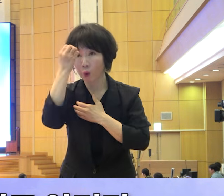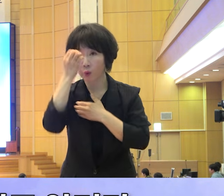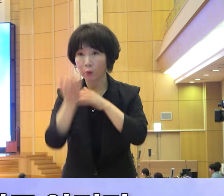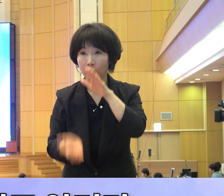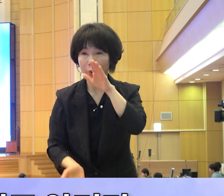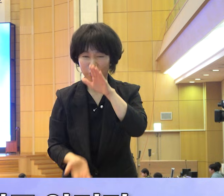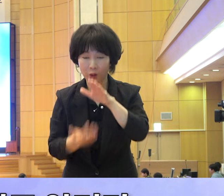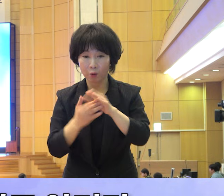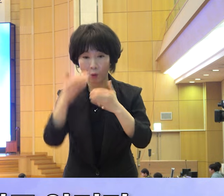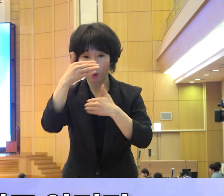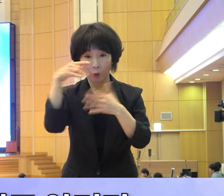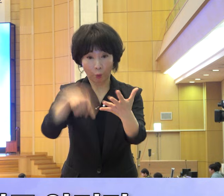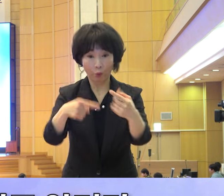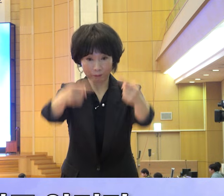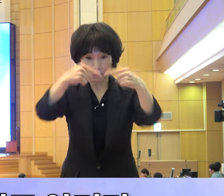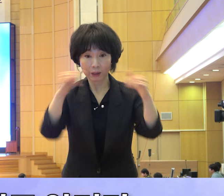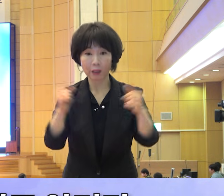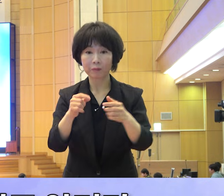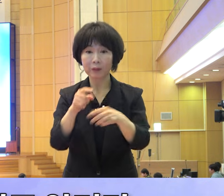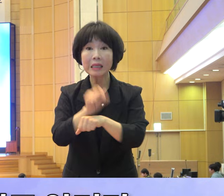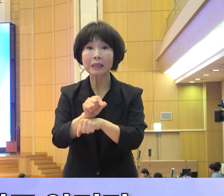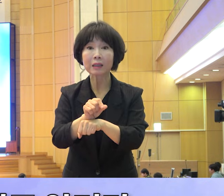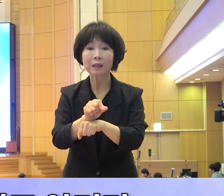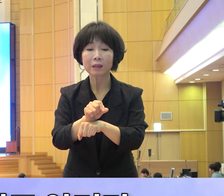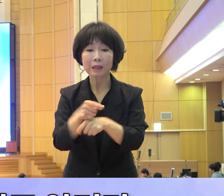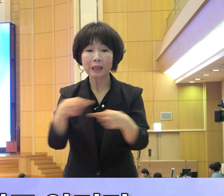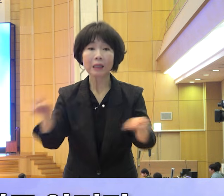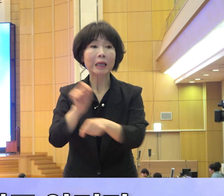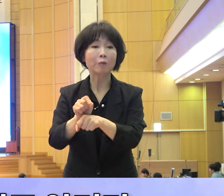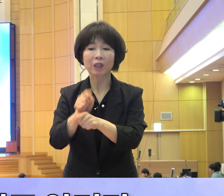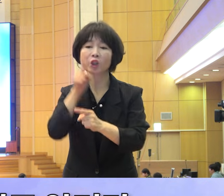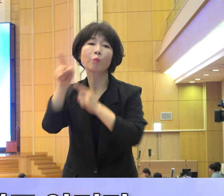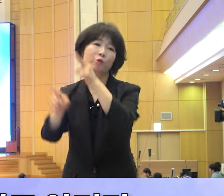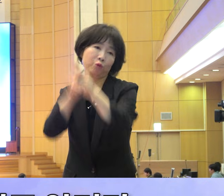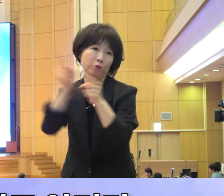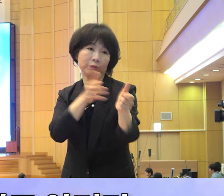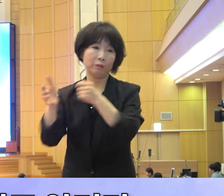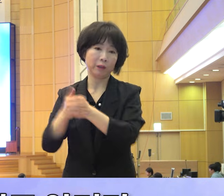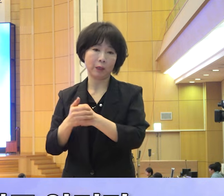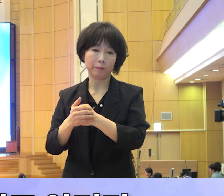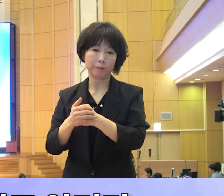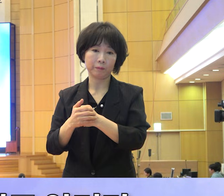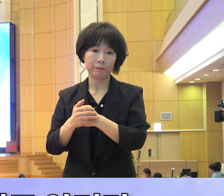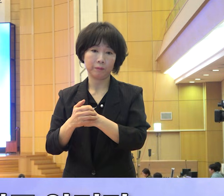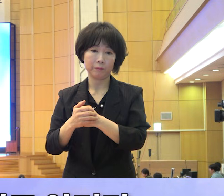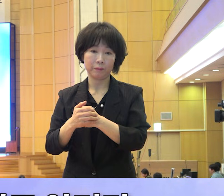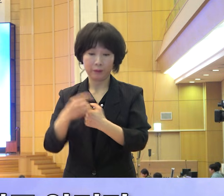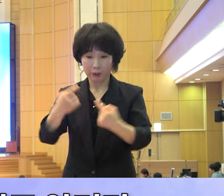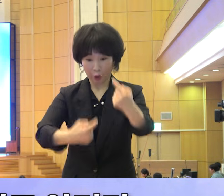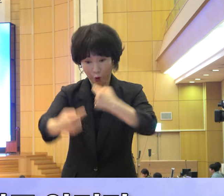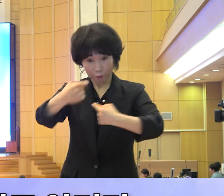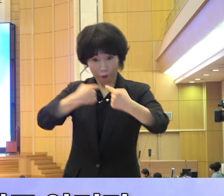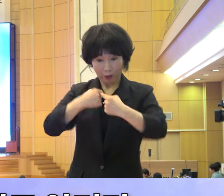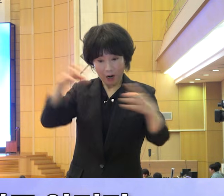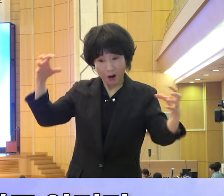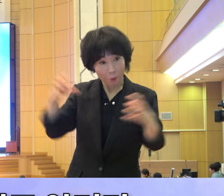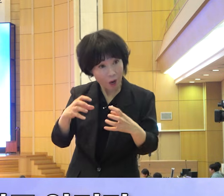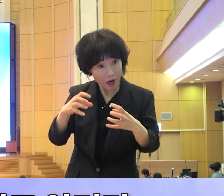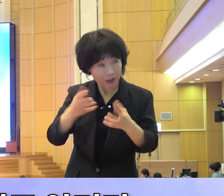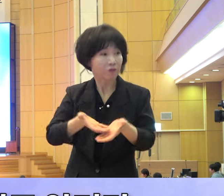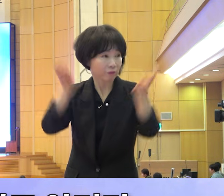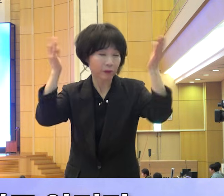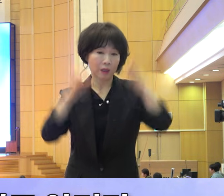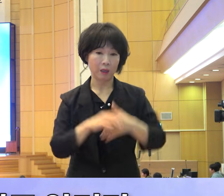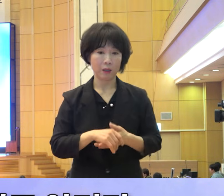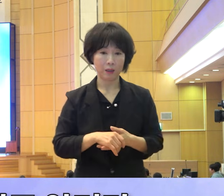분들은 사무실에 접수를 해야 됩니다. 접수해서 접수 번호증이